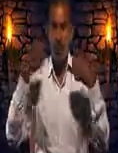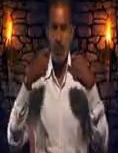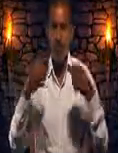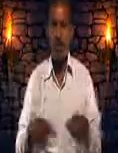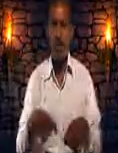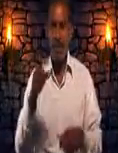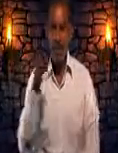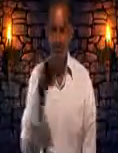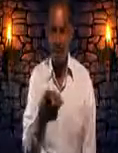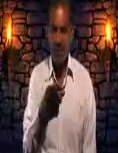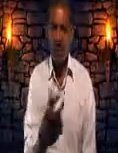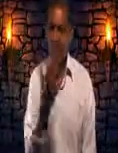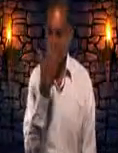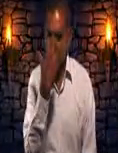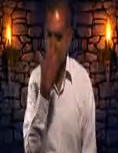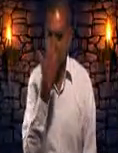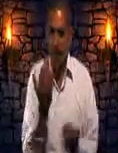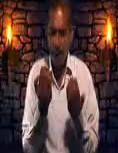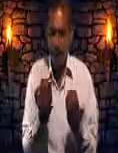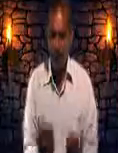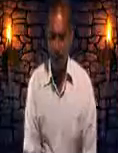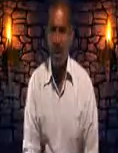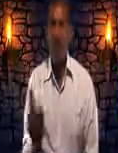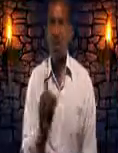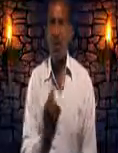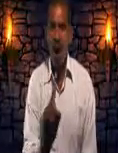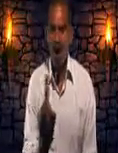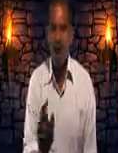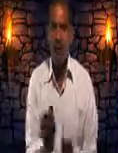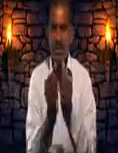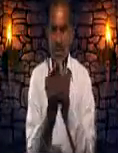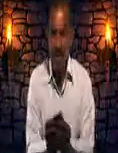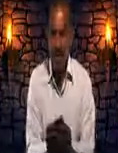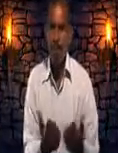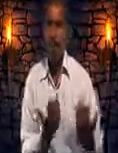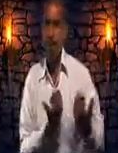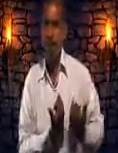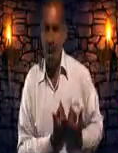ரபி, இவன் குருடனாய் பிறந்தது யார் செய்த பாவம்?